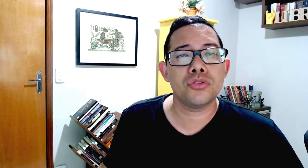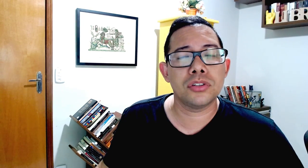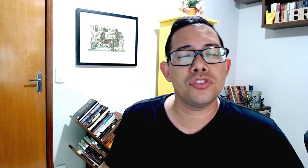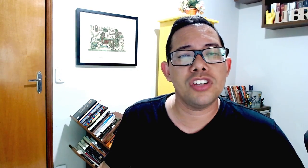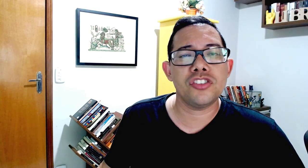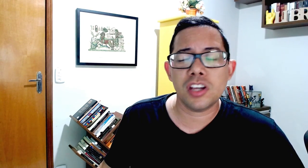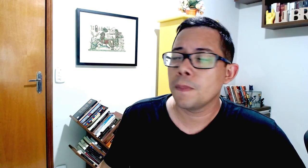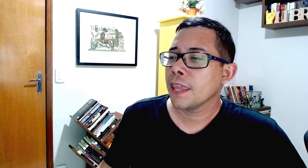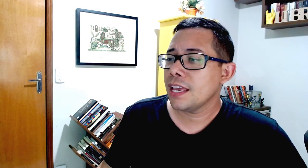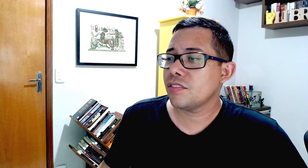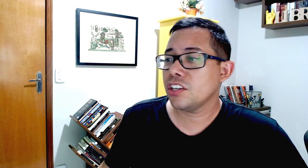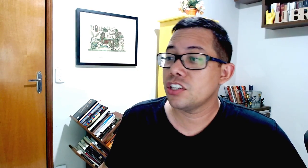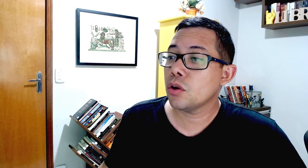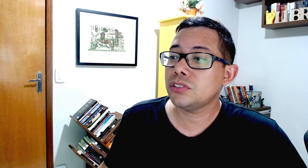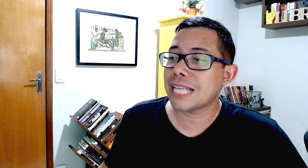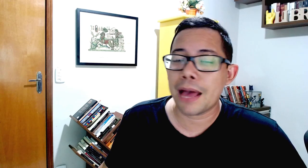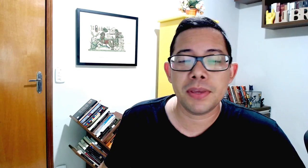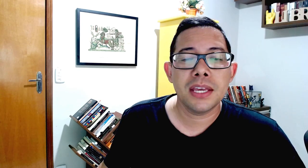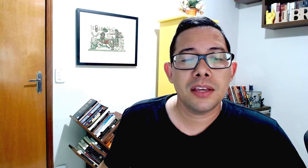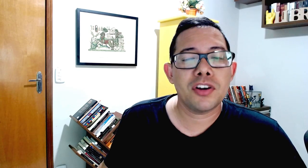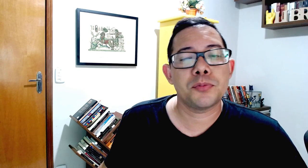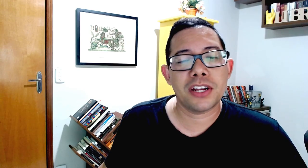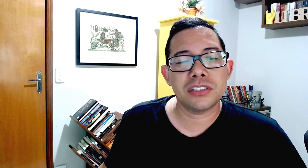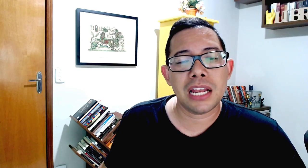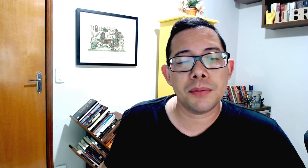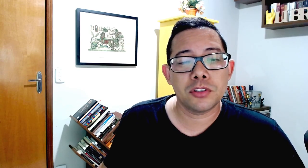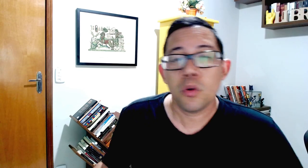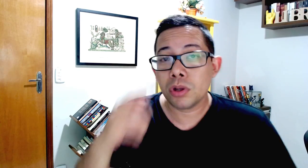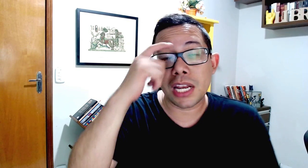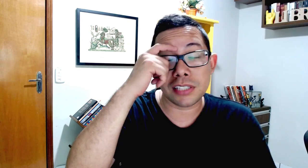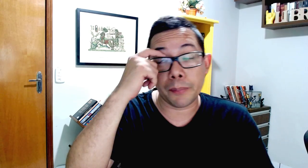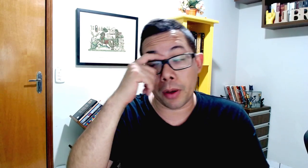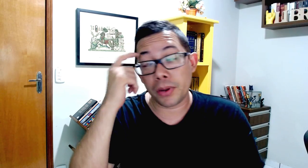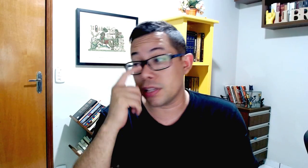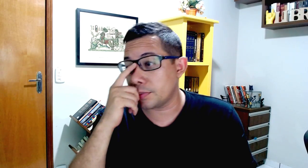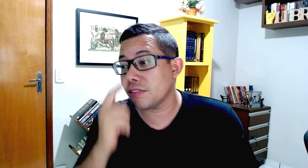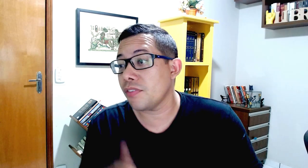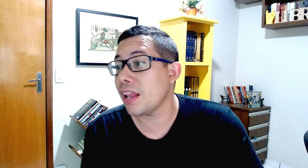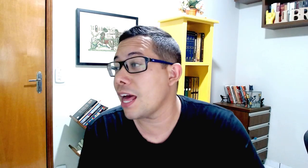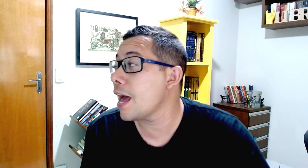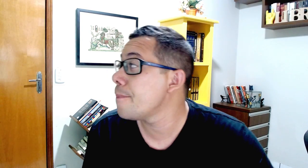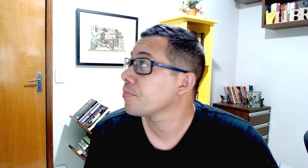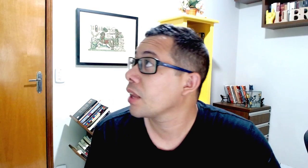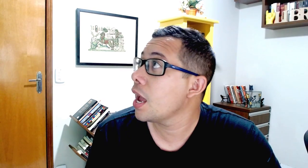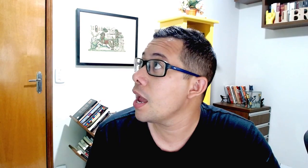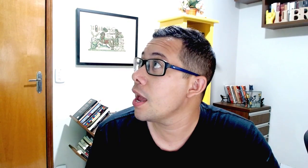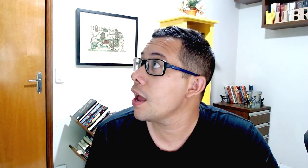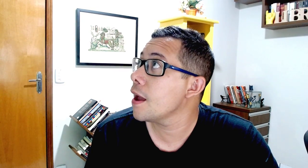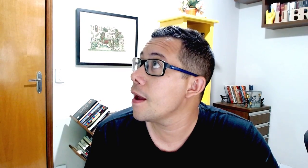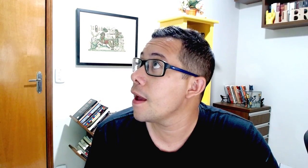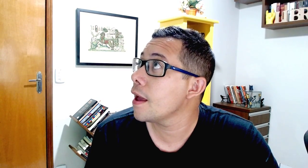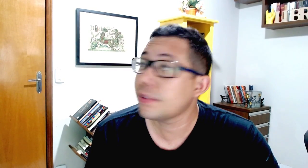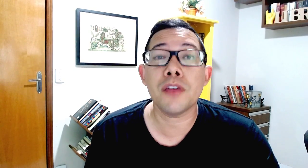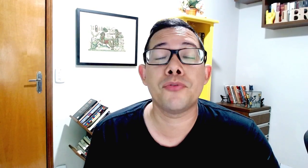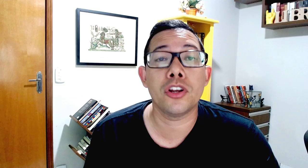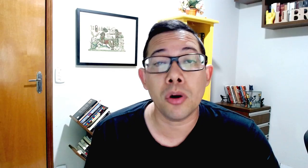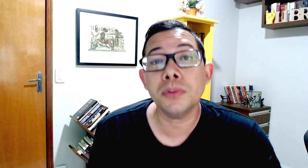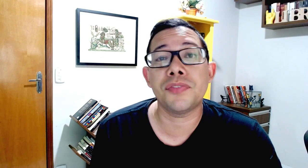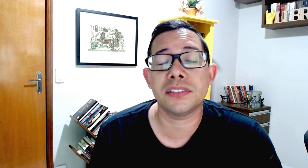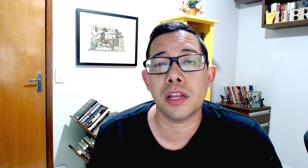que a gente usa no dia a dia e a gente não sabe faz parte da liga o outro exemplo por exemplo você vai falar é telefone como